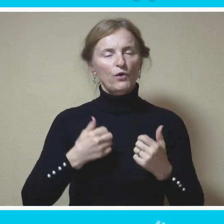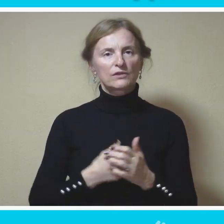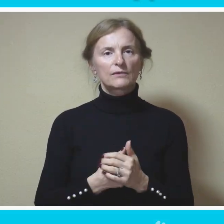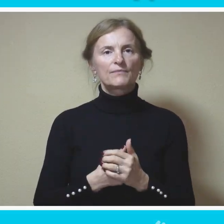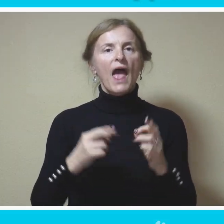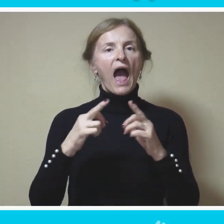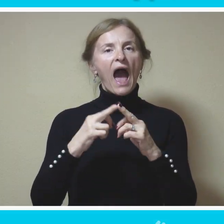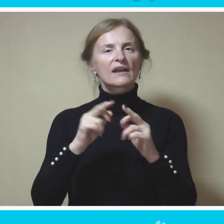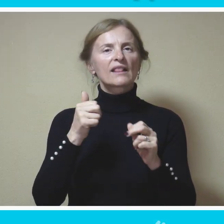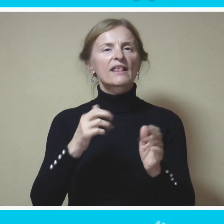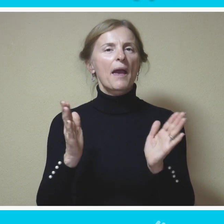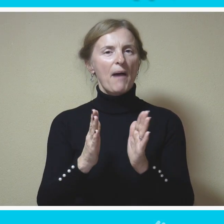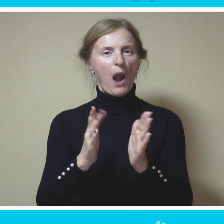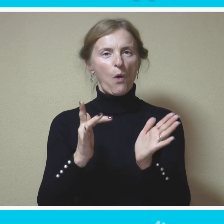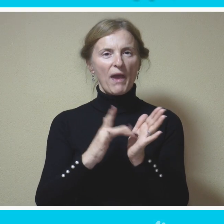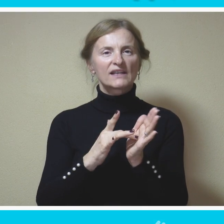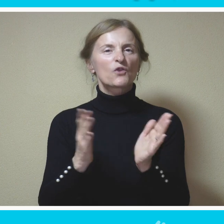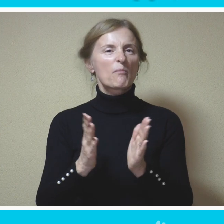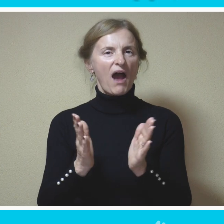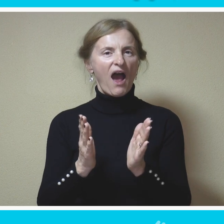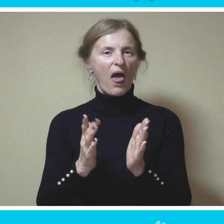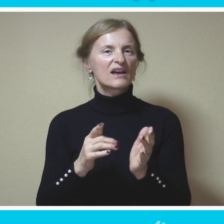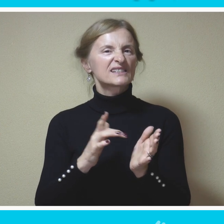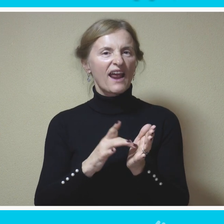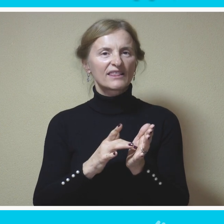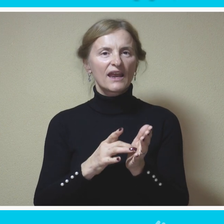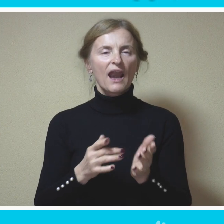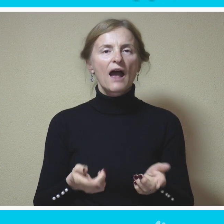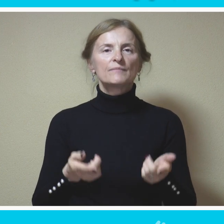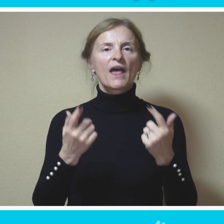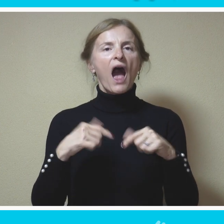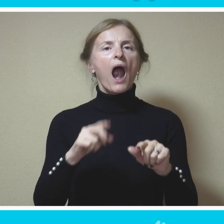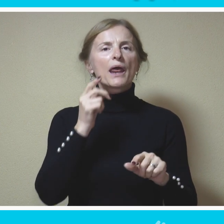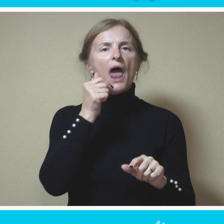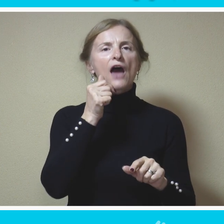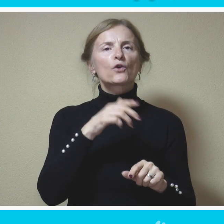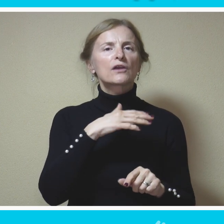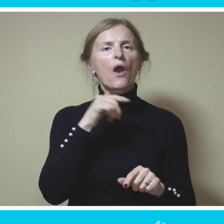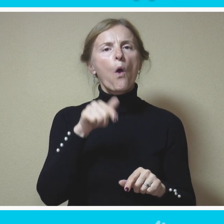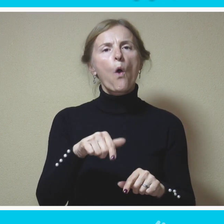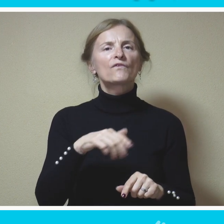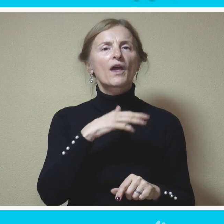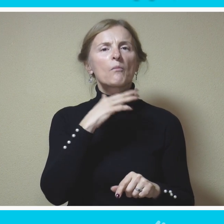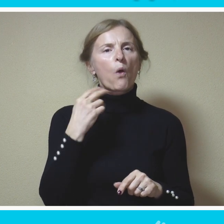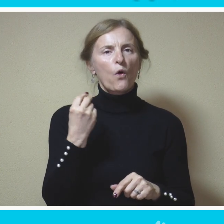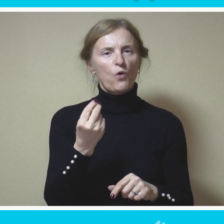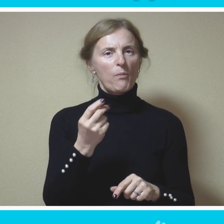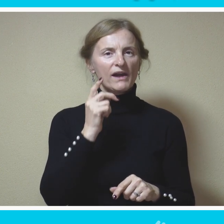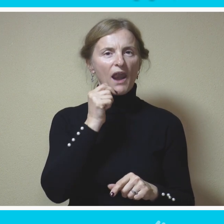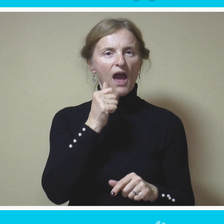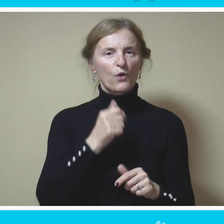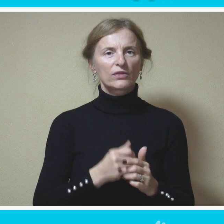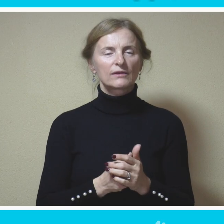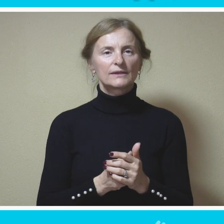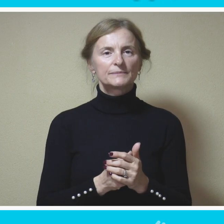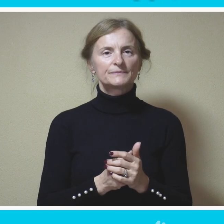kvalitetniji život. Arilje je malo mesto, mala sredina, ali narod ovog kraja važi za izuzetno